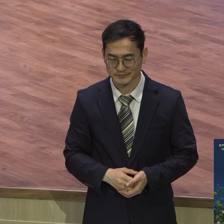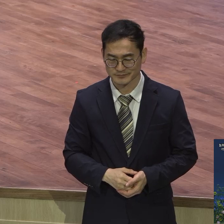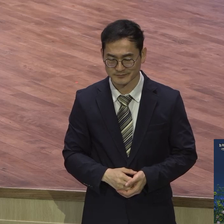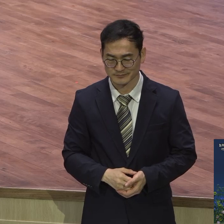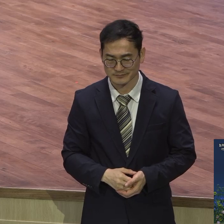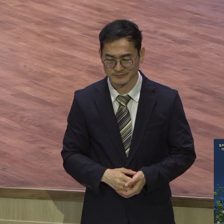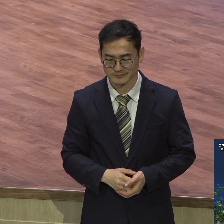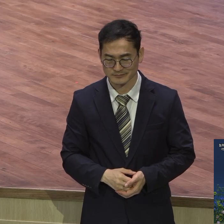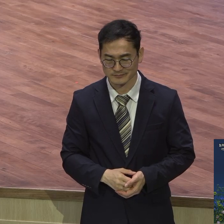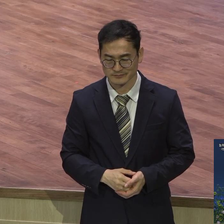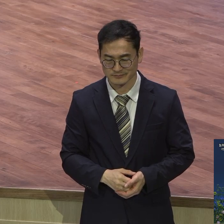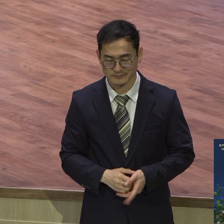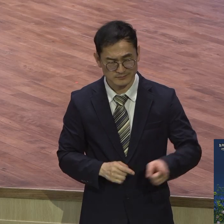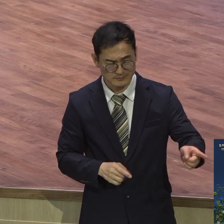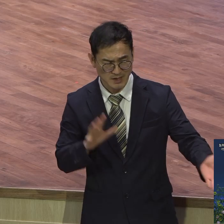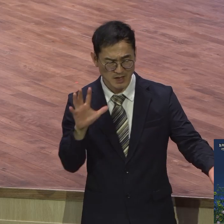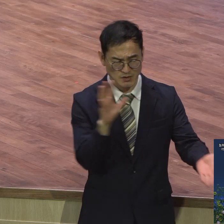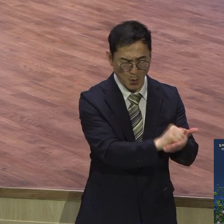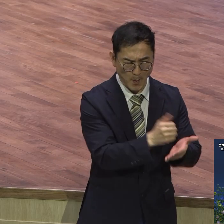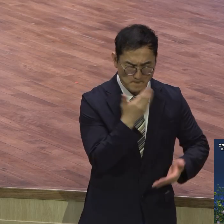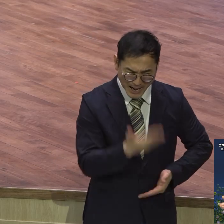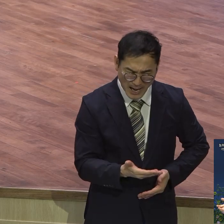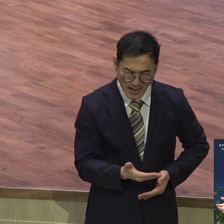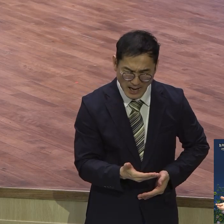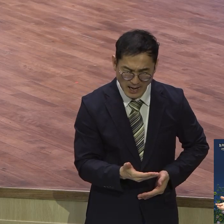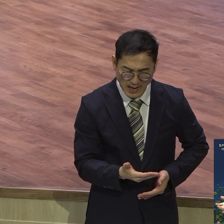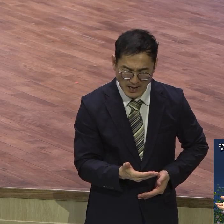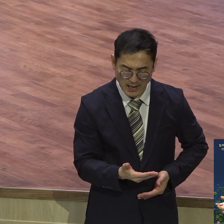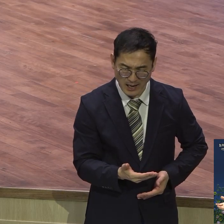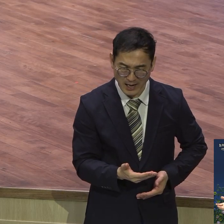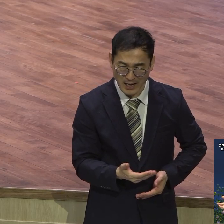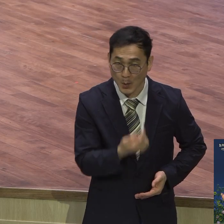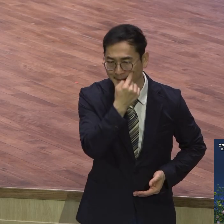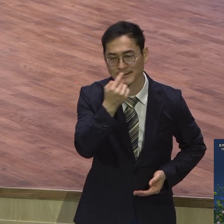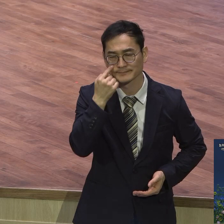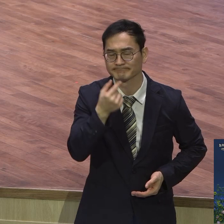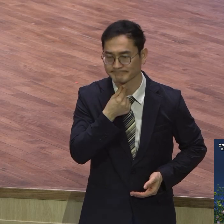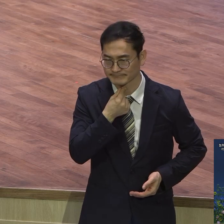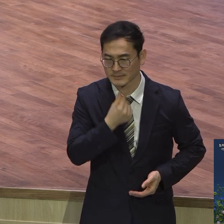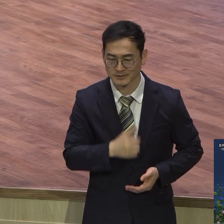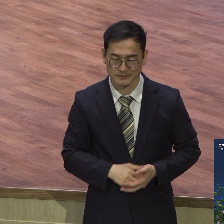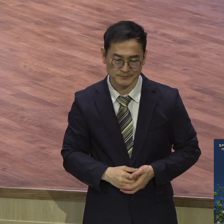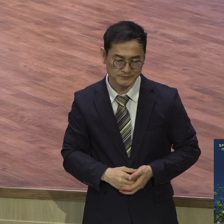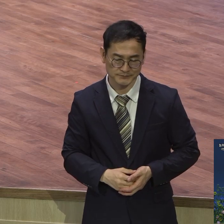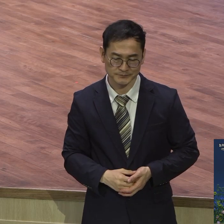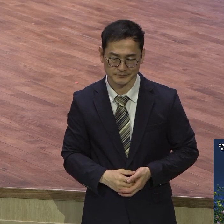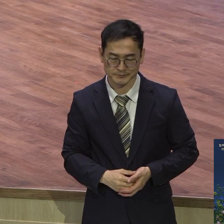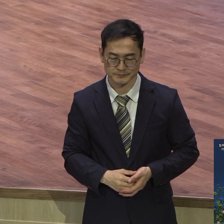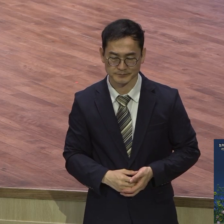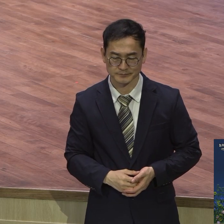정복해 나갈 수 있는지 확인해 봐야 되겠다. 복된 땅인지